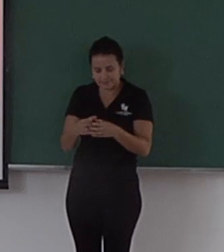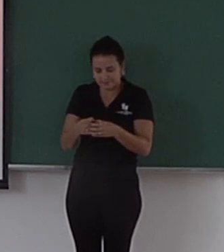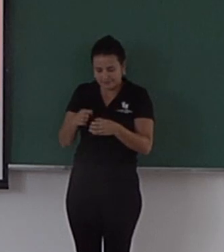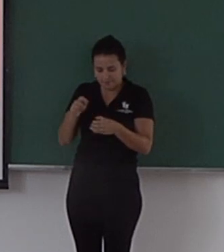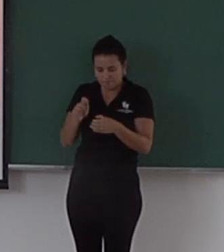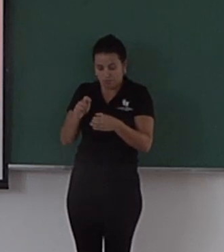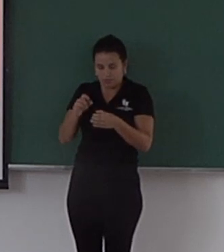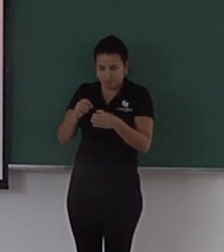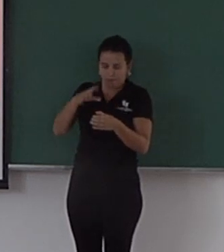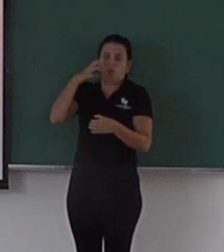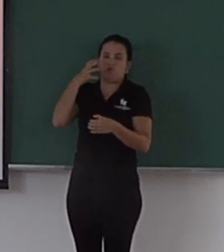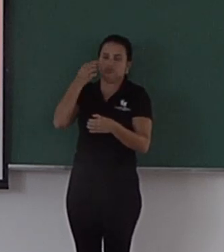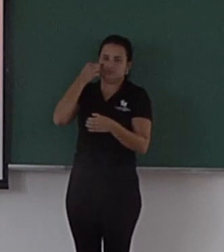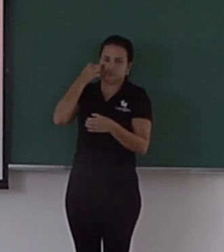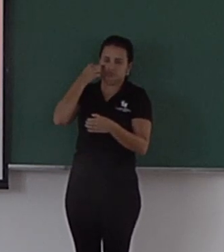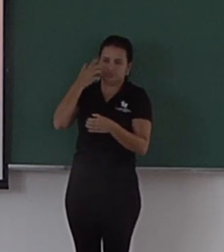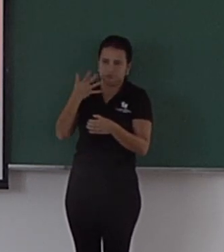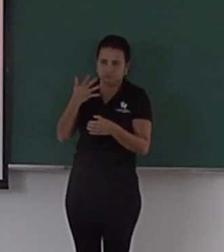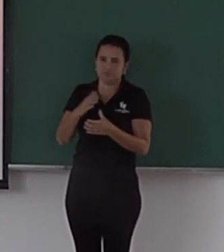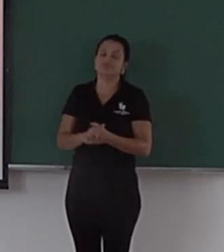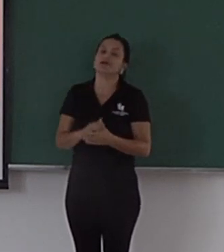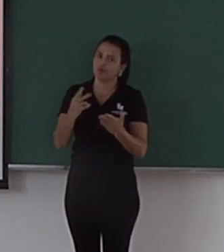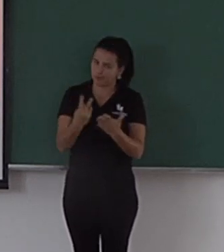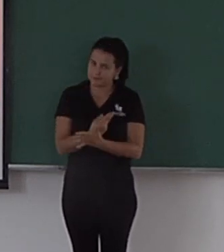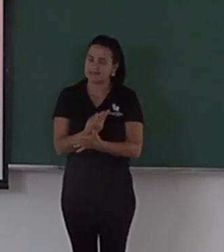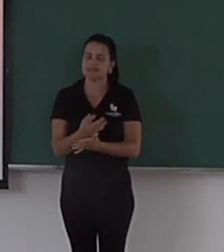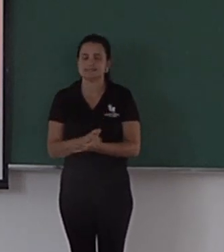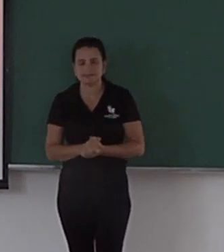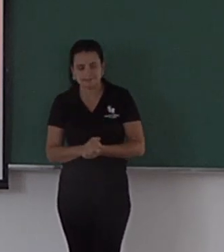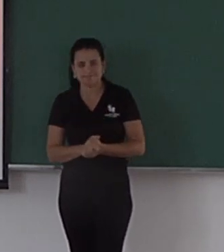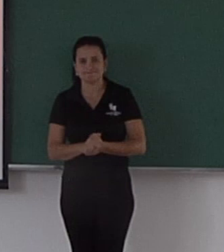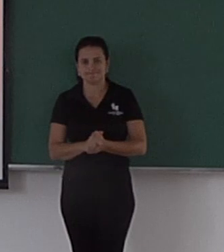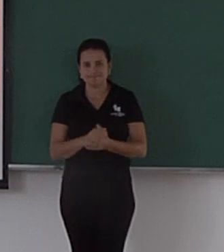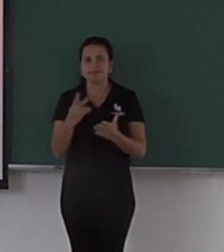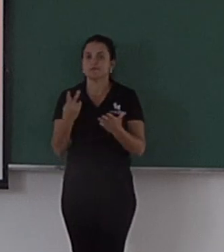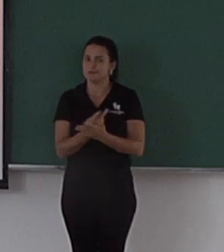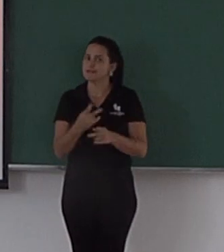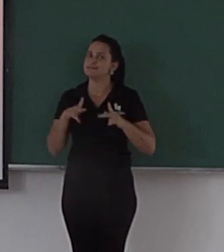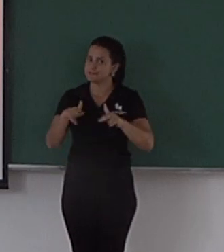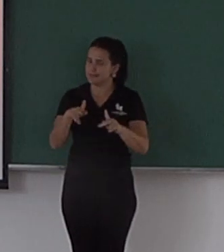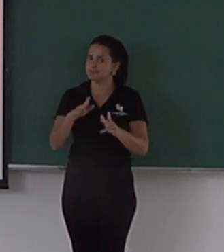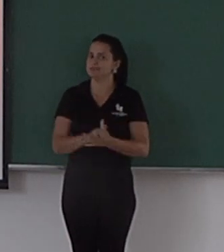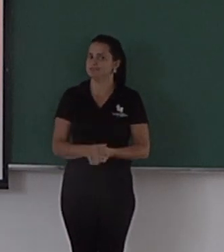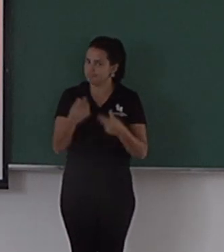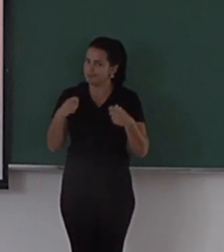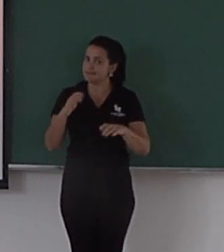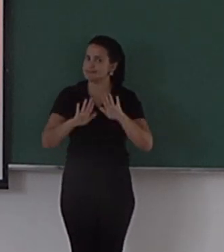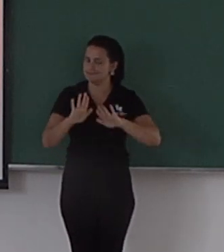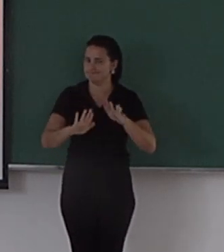fura, vem, você fala, nossa, parece uma idiotice, mas acontece, gente. E acontece com frequência. Né?